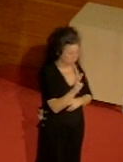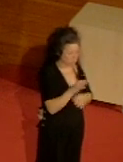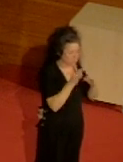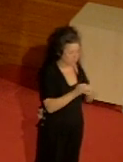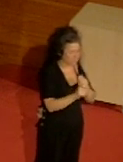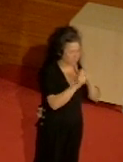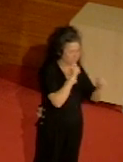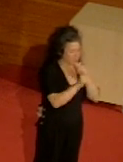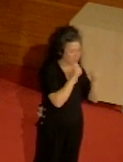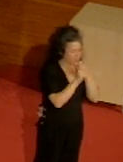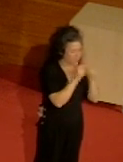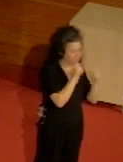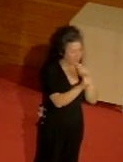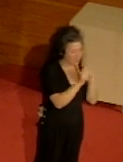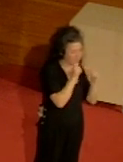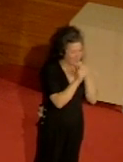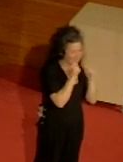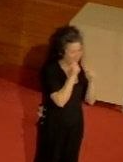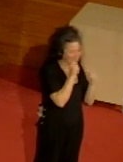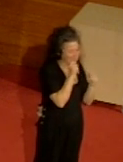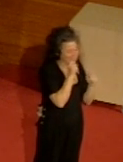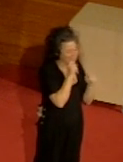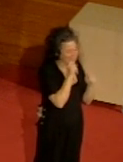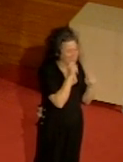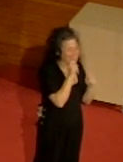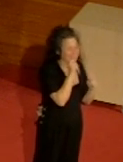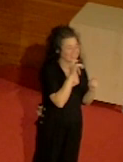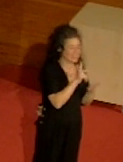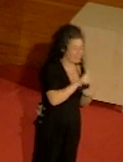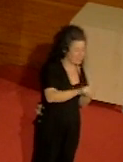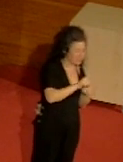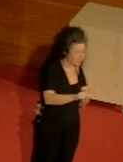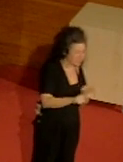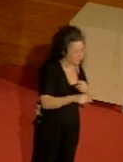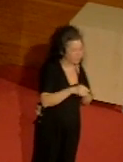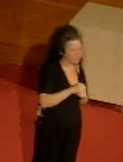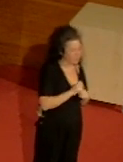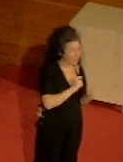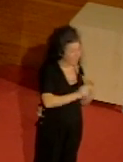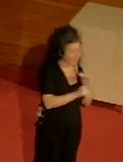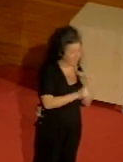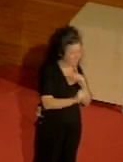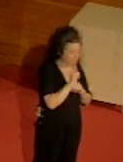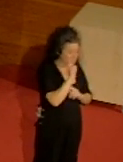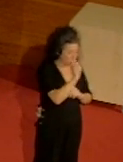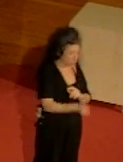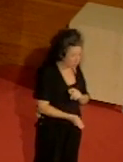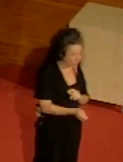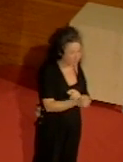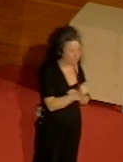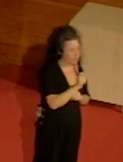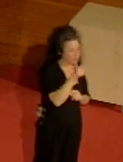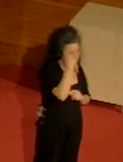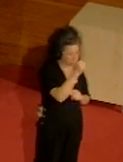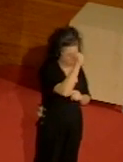sobre la vuelta de los talibanes al poder en Afganistán, el éxodo ucraniano, la cultura india y la experiencia refugiada. Además, ha